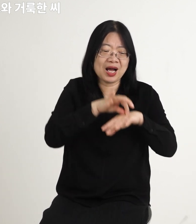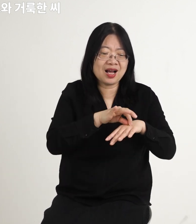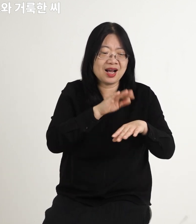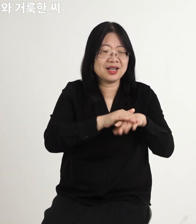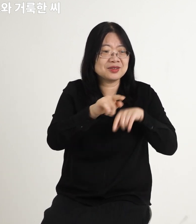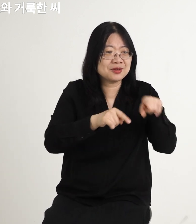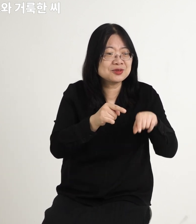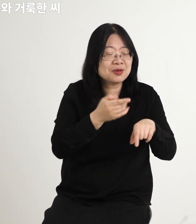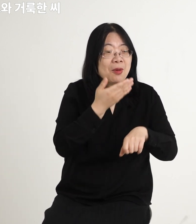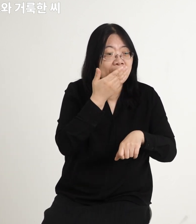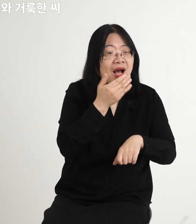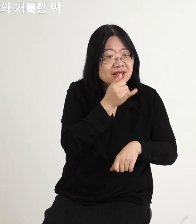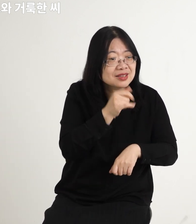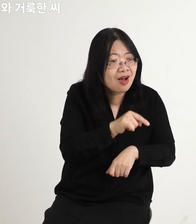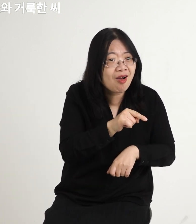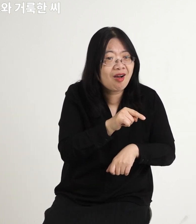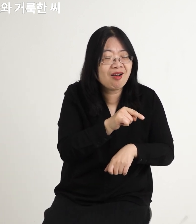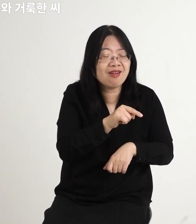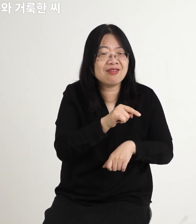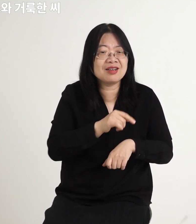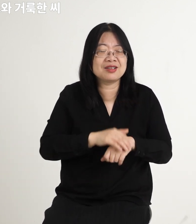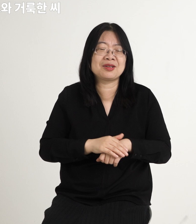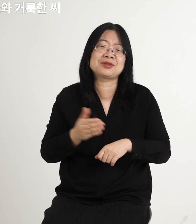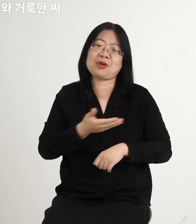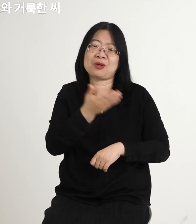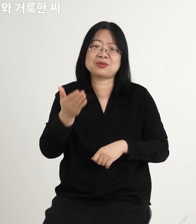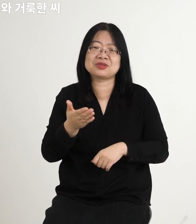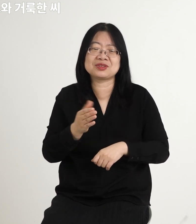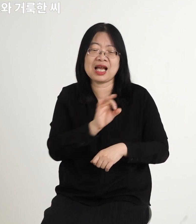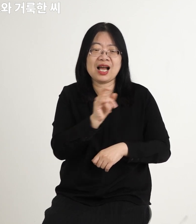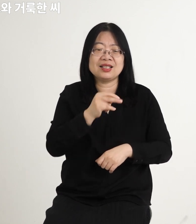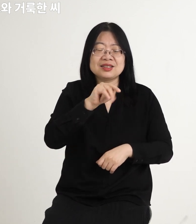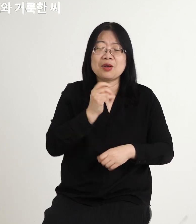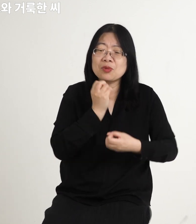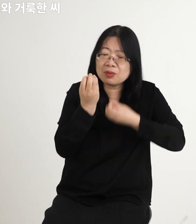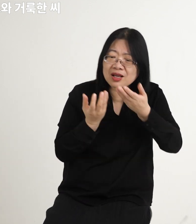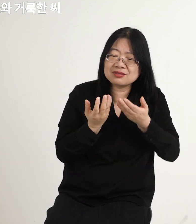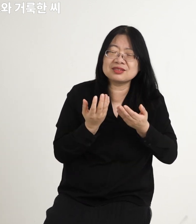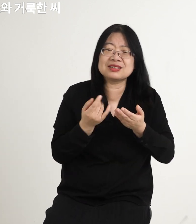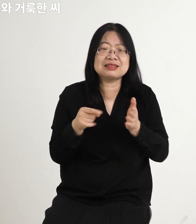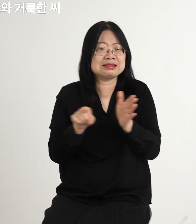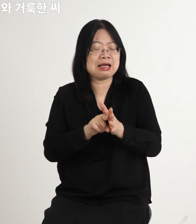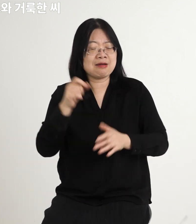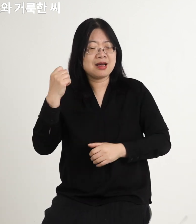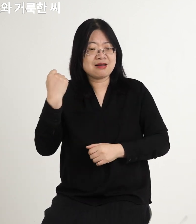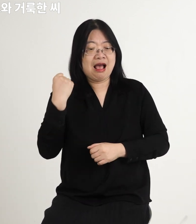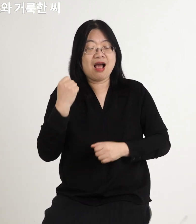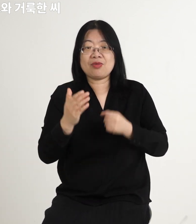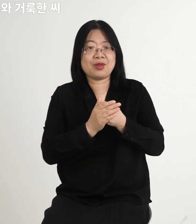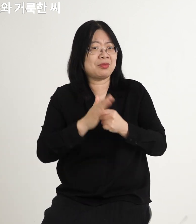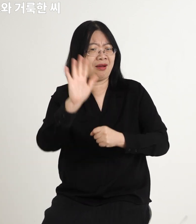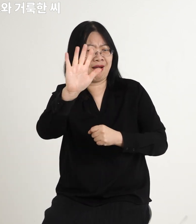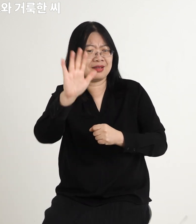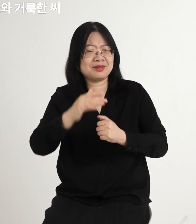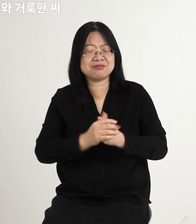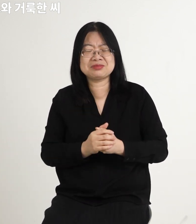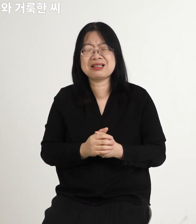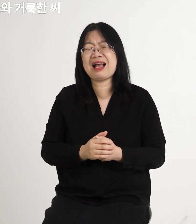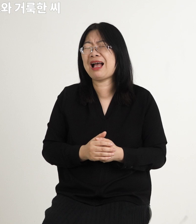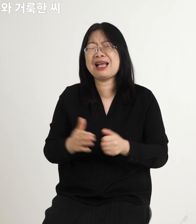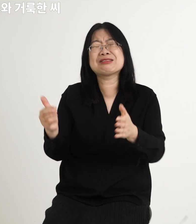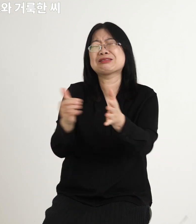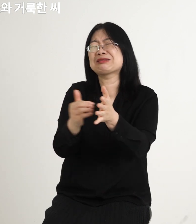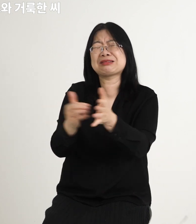이거는 신앙적인 차원의 한 얘기가 아니라 아하스가 고마합시다 하나님. 됐습니다. 이제